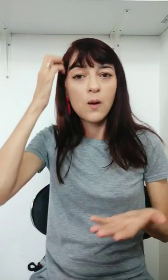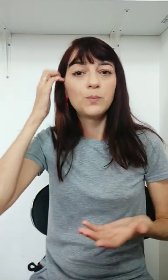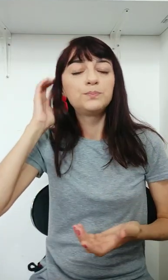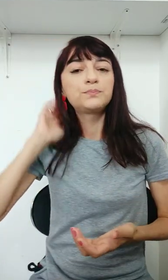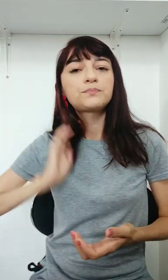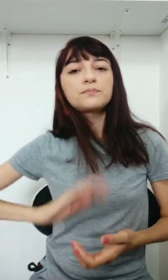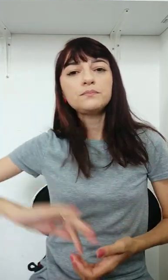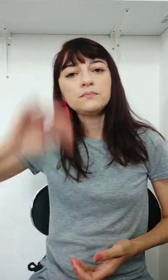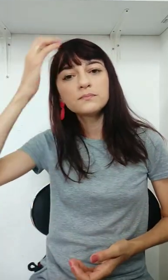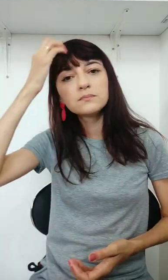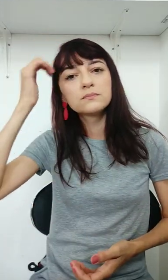até legal. Mas vamos lá,